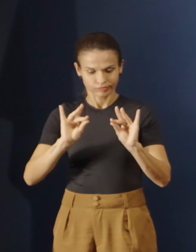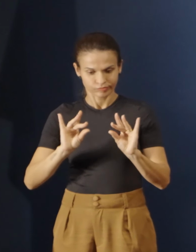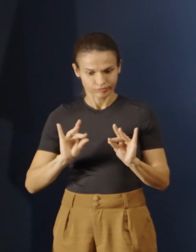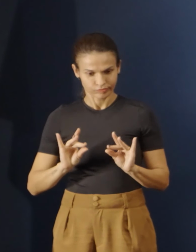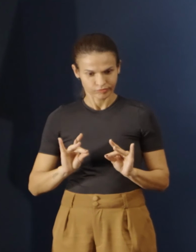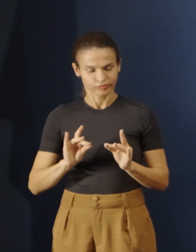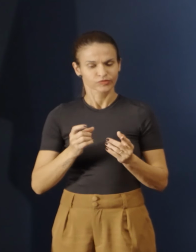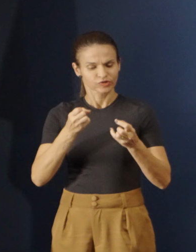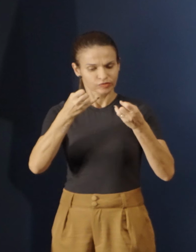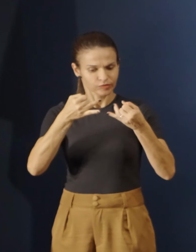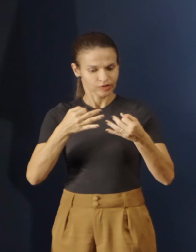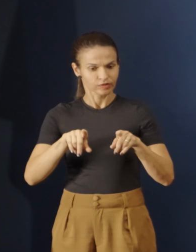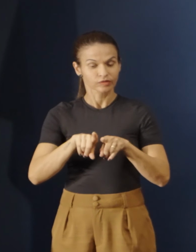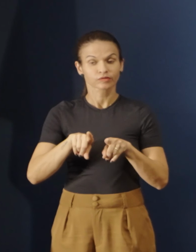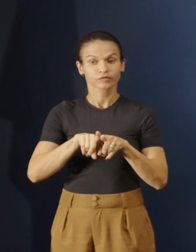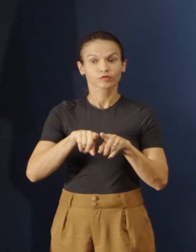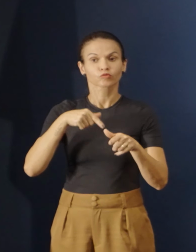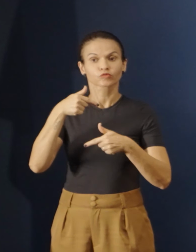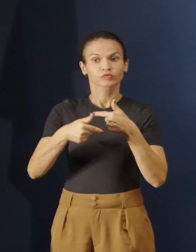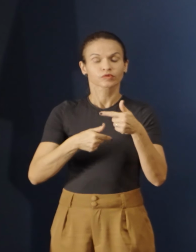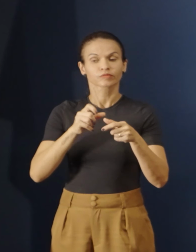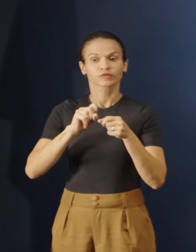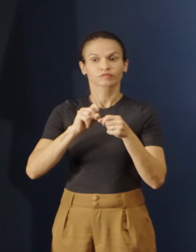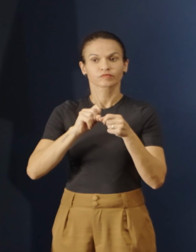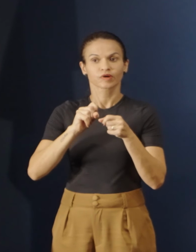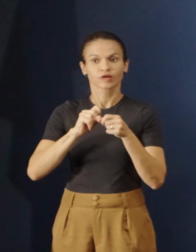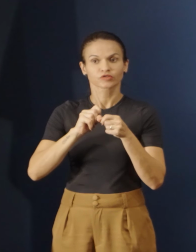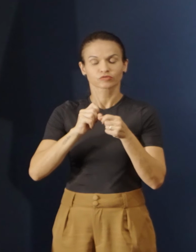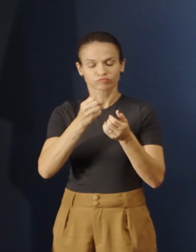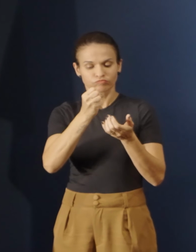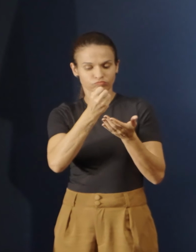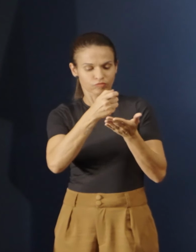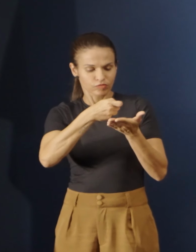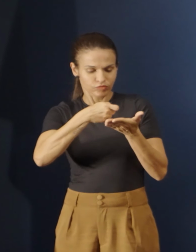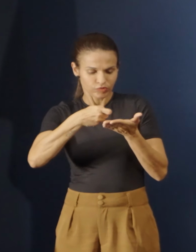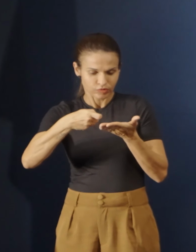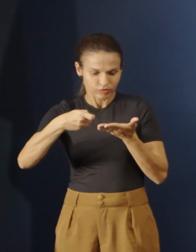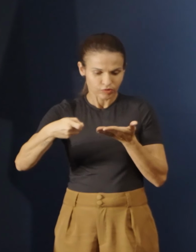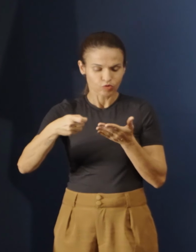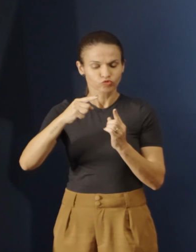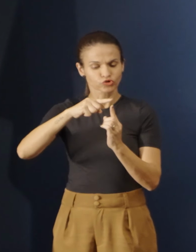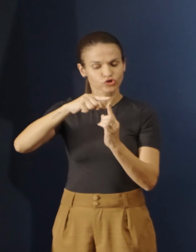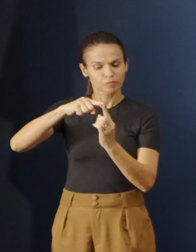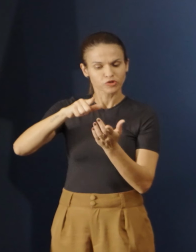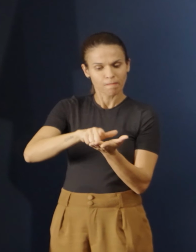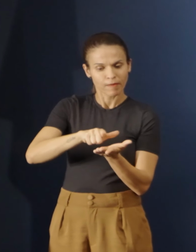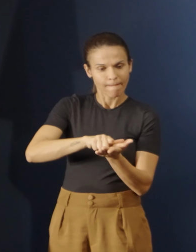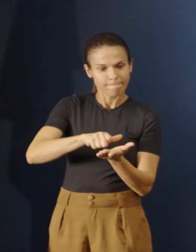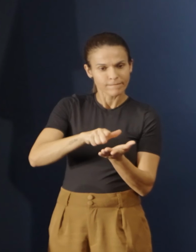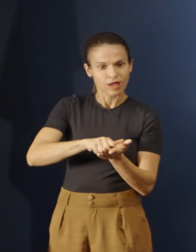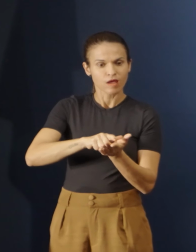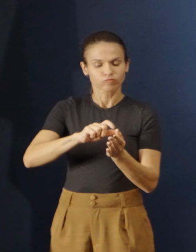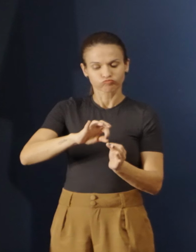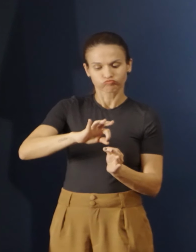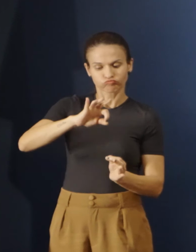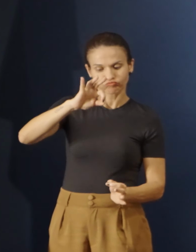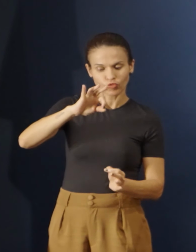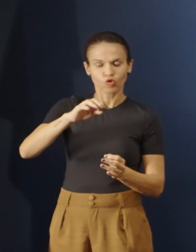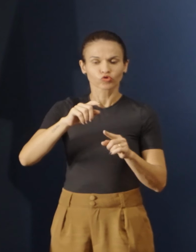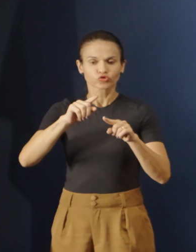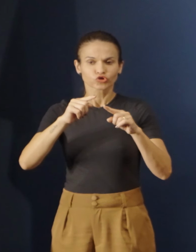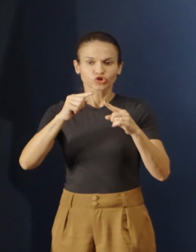nota explicativa, um trabalho que se faz com o manuscrito, com o documento, tipo de papel, dimensões, tipo